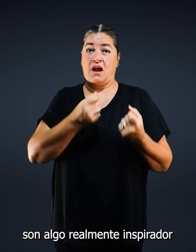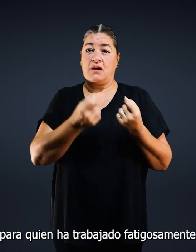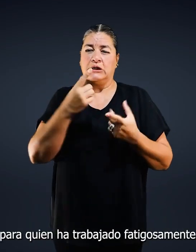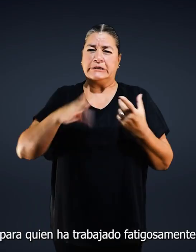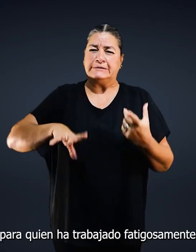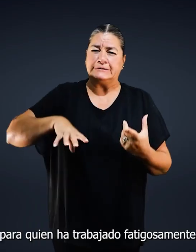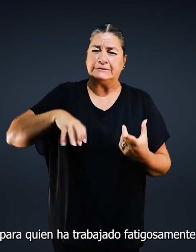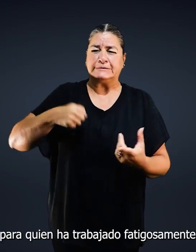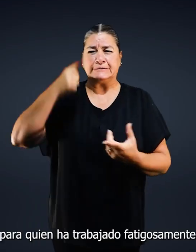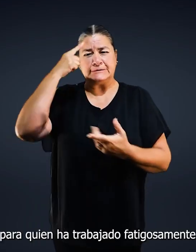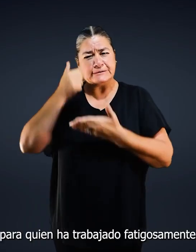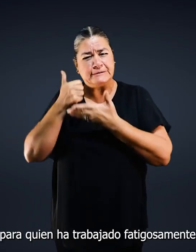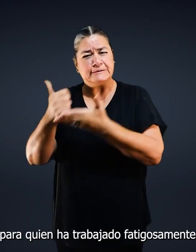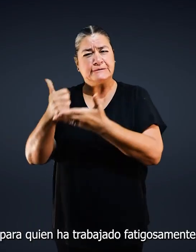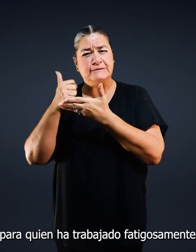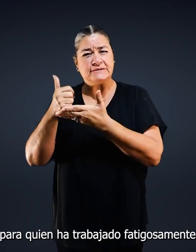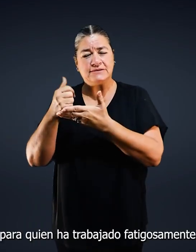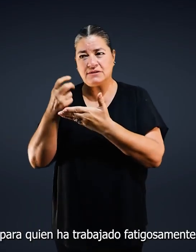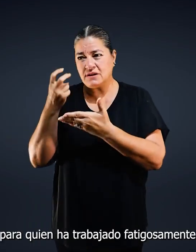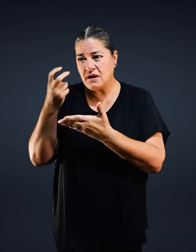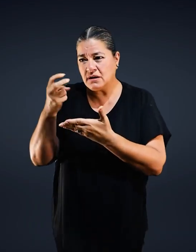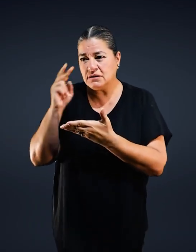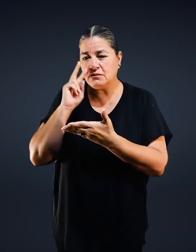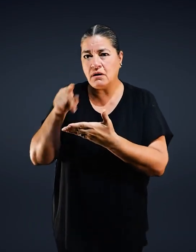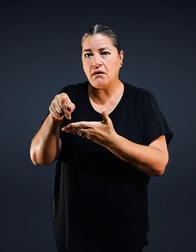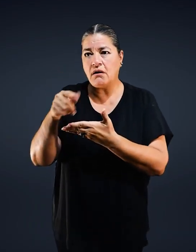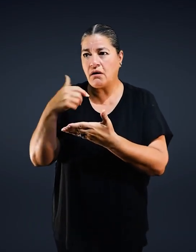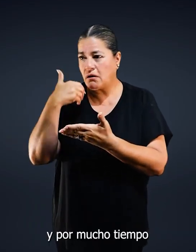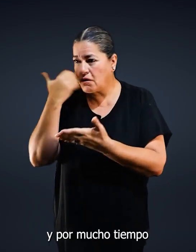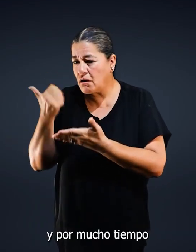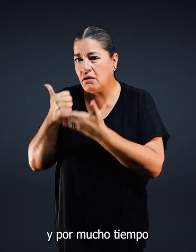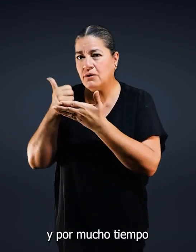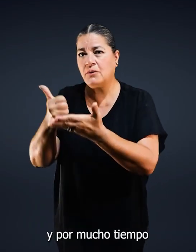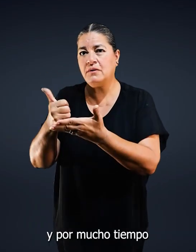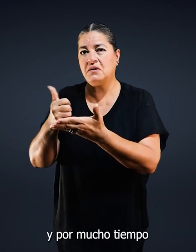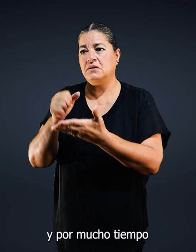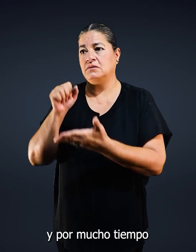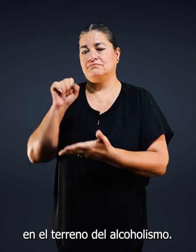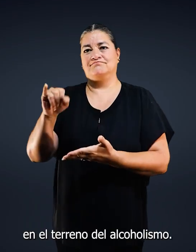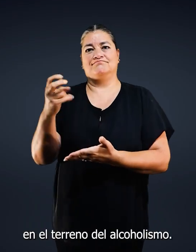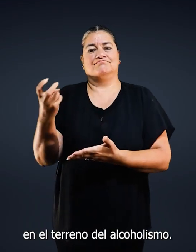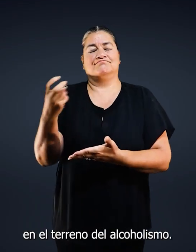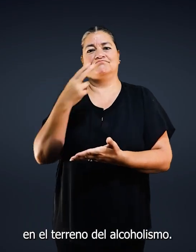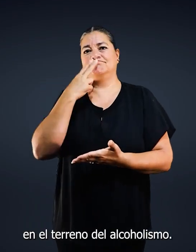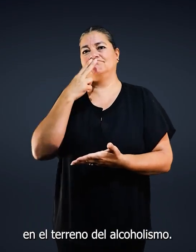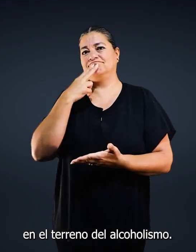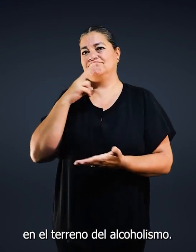para quien ha trabajado fatigosamente y por mucho tiempo en el terreno del alcoholismo.